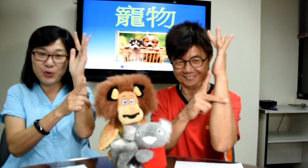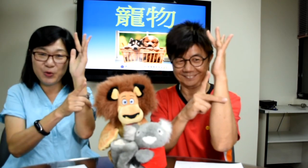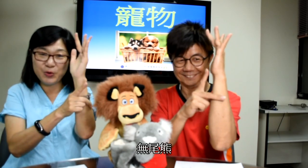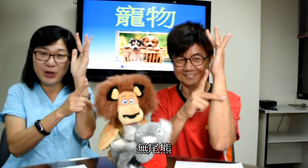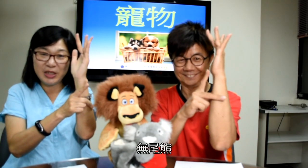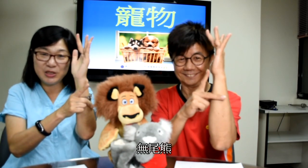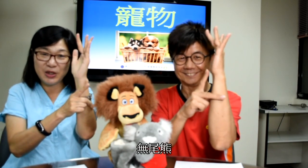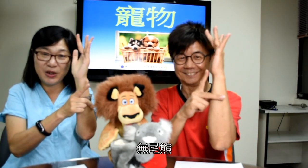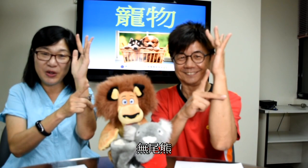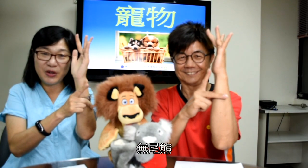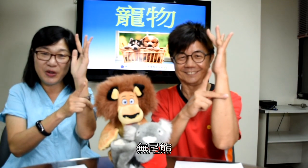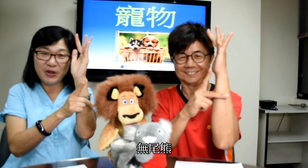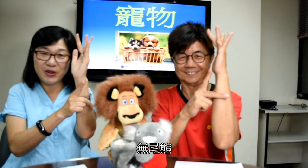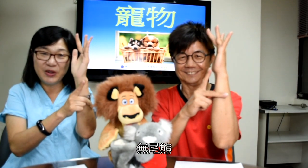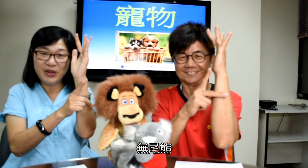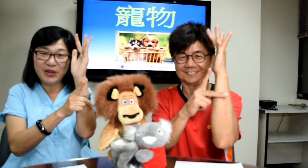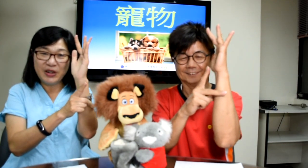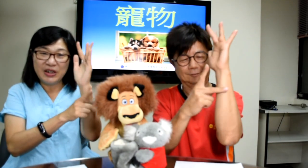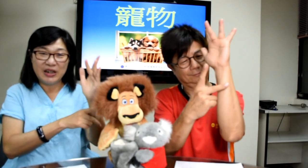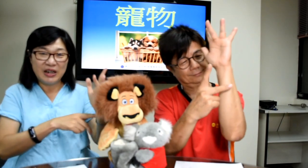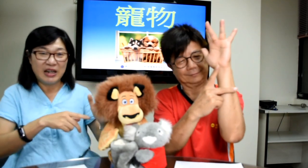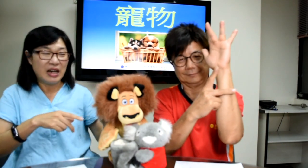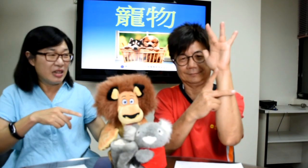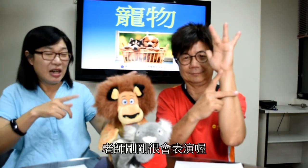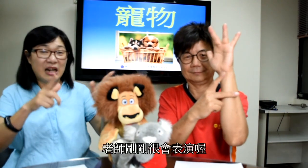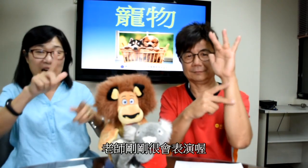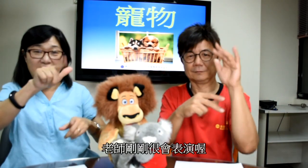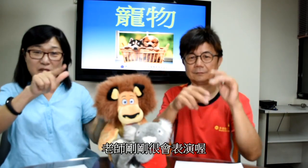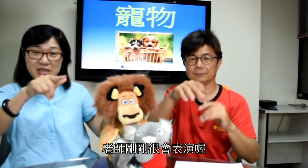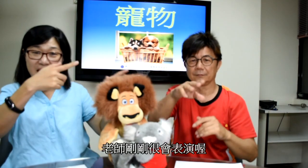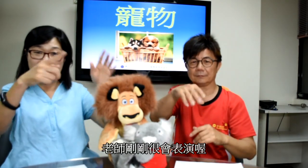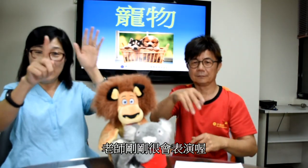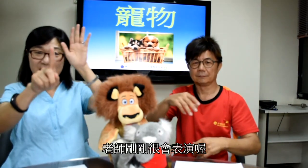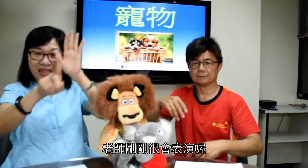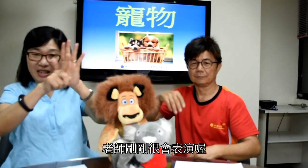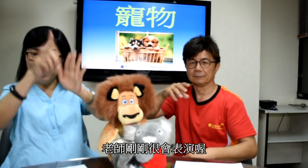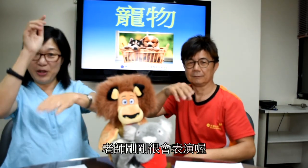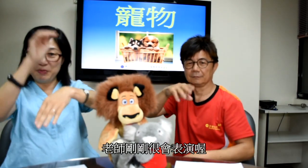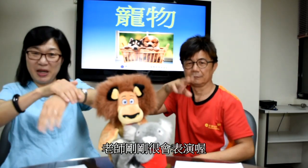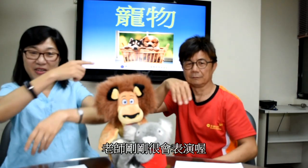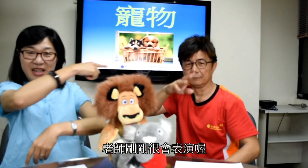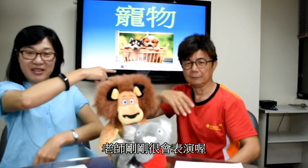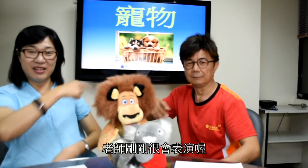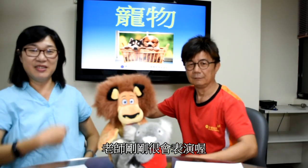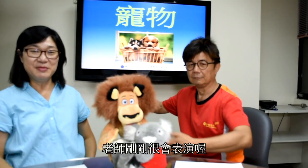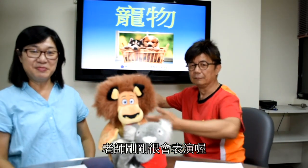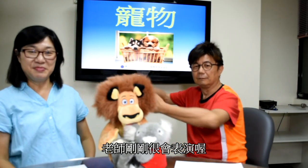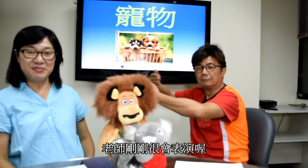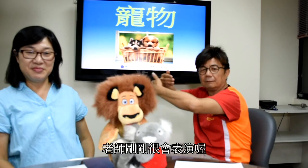无尾熊，老师他很会表演哦。